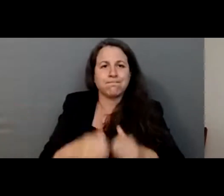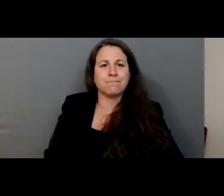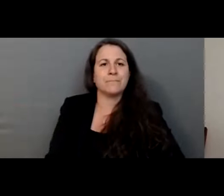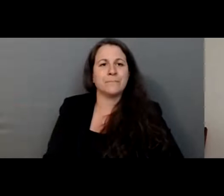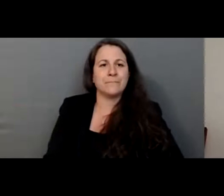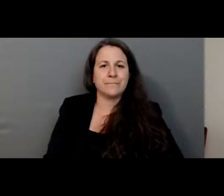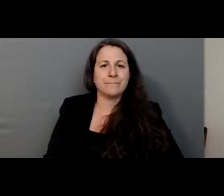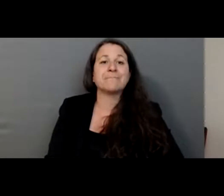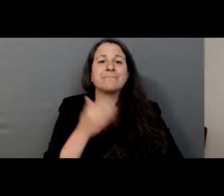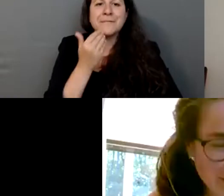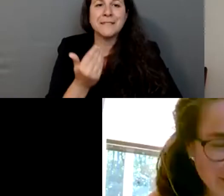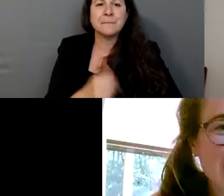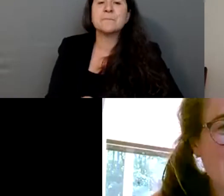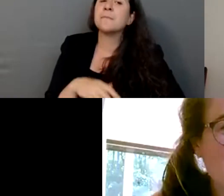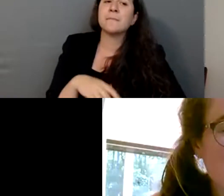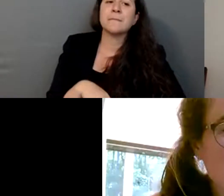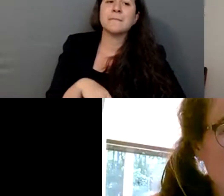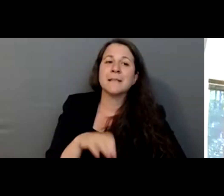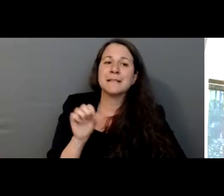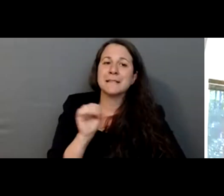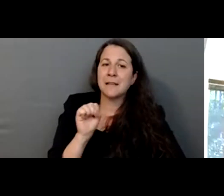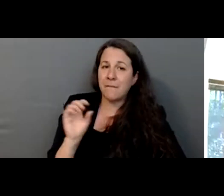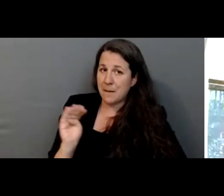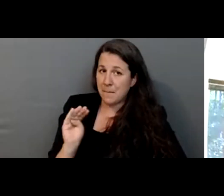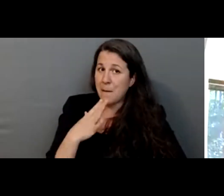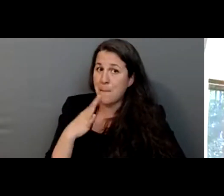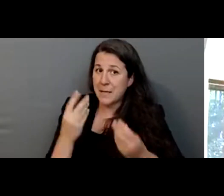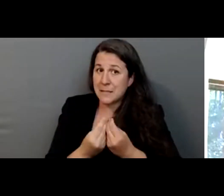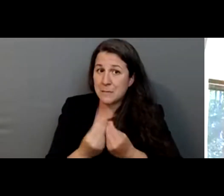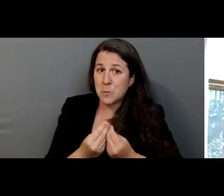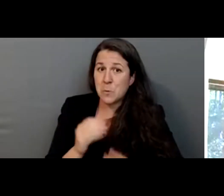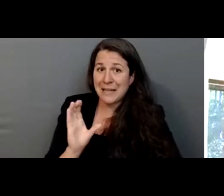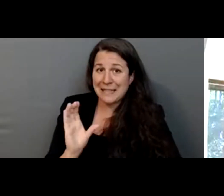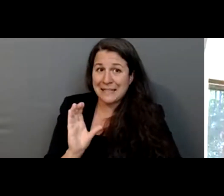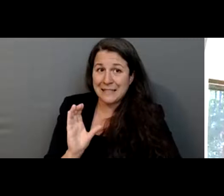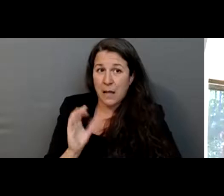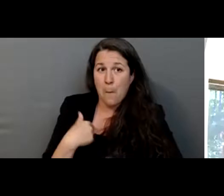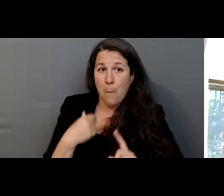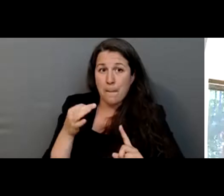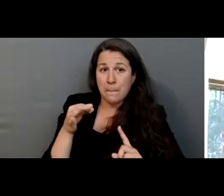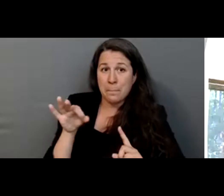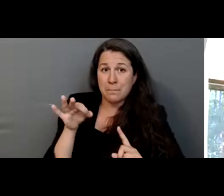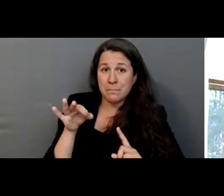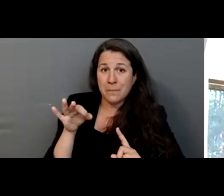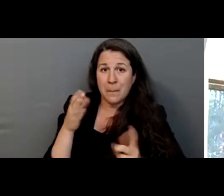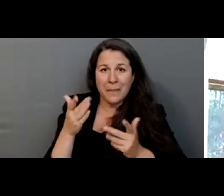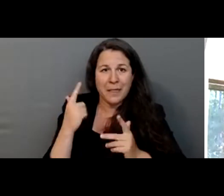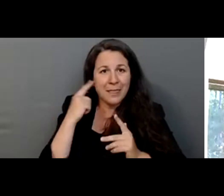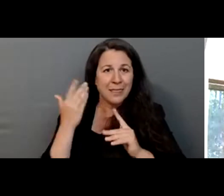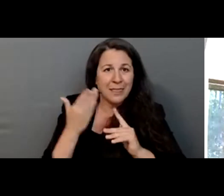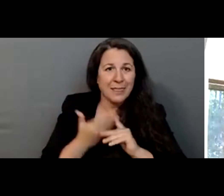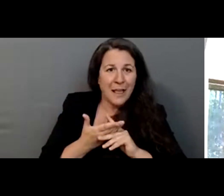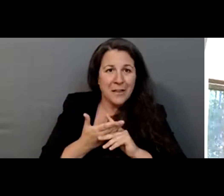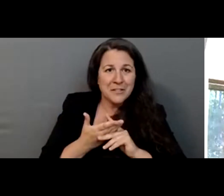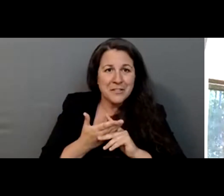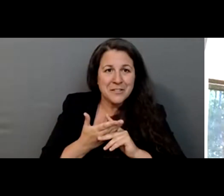Merci, Christian. J'avais fait un petit bip-bip, et peut-être que ça t'a juste dérangé au lieu d'entendre qu'il s'agissait